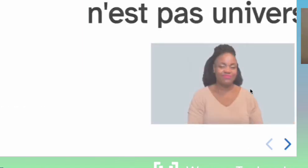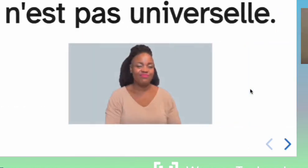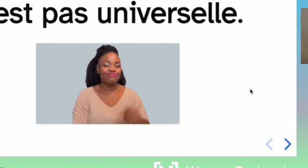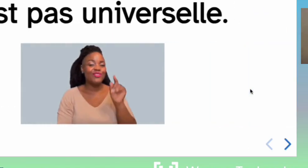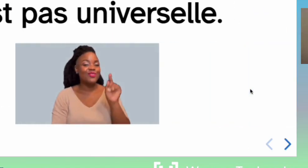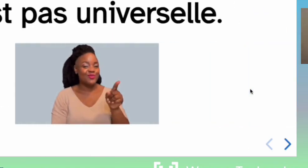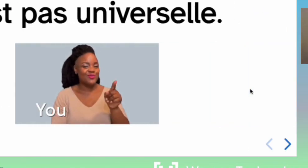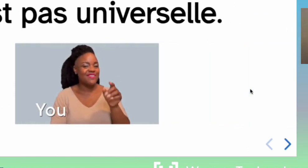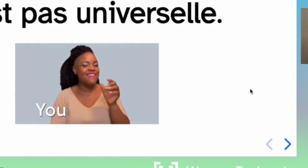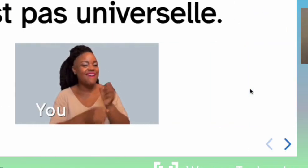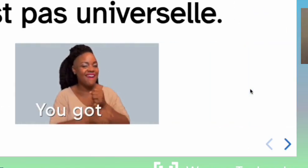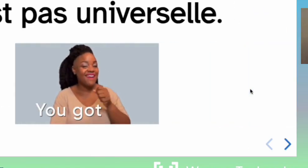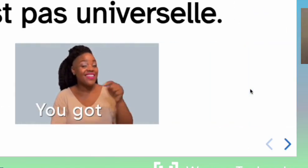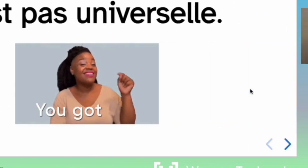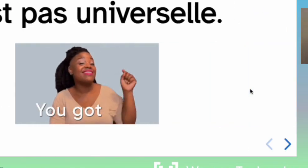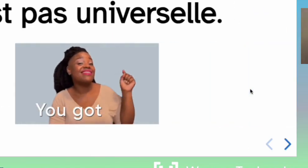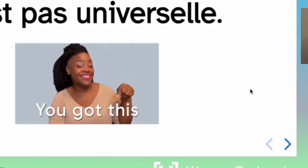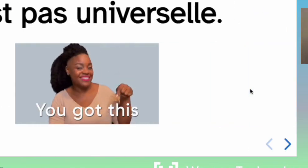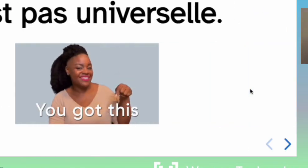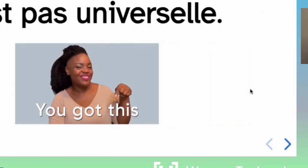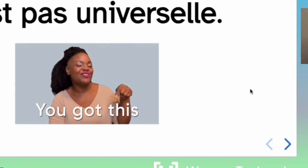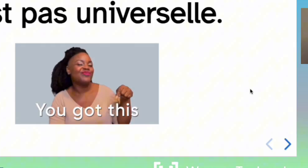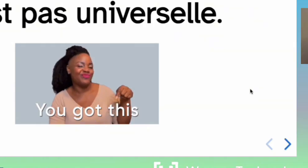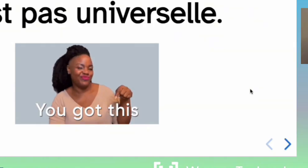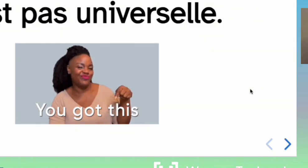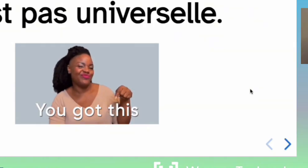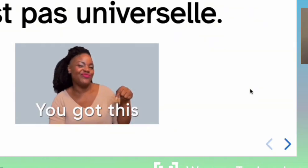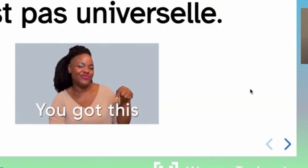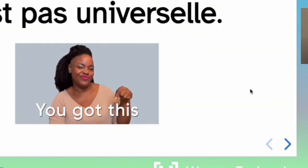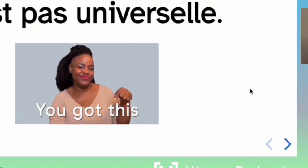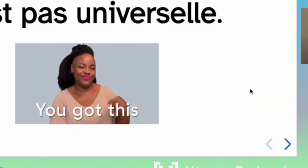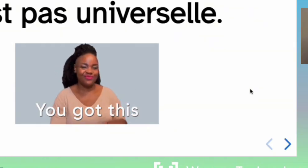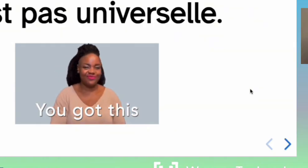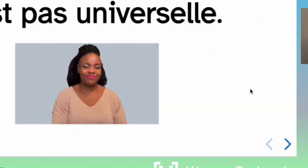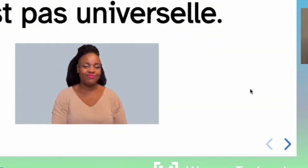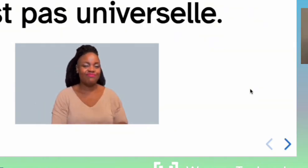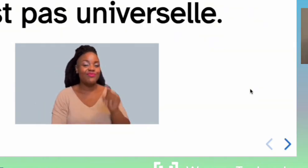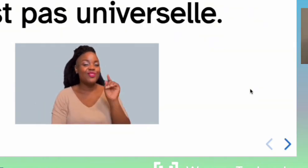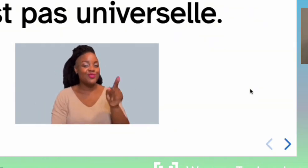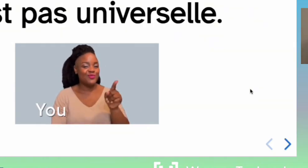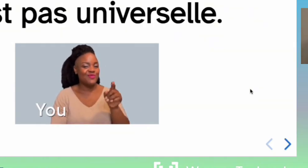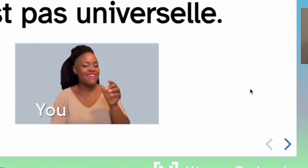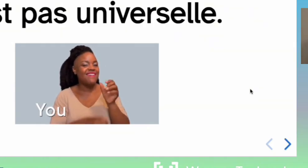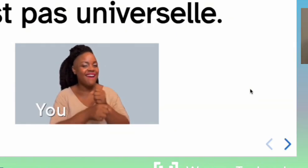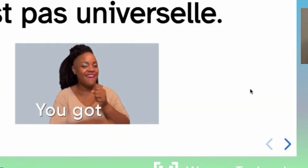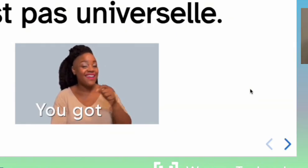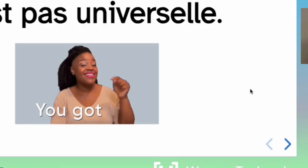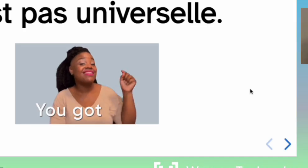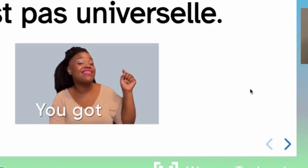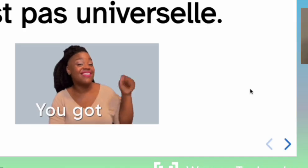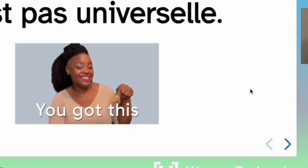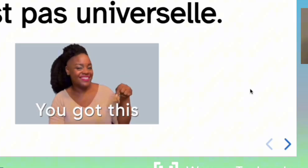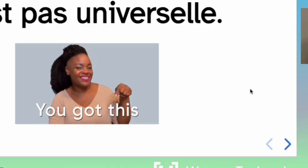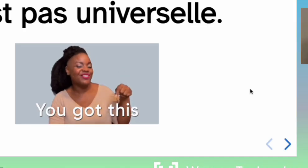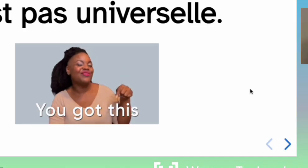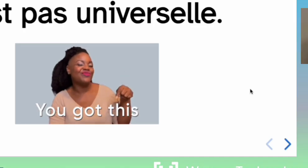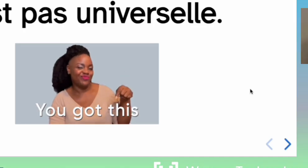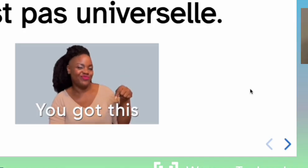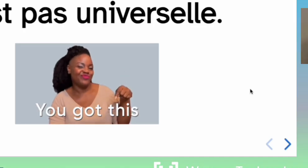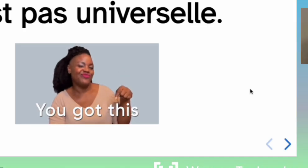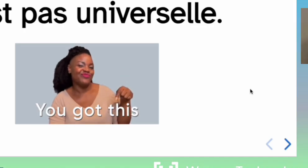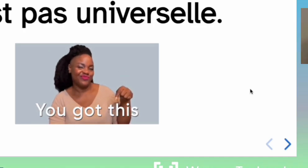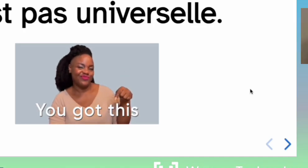dire que la langue des signes n'est pas universelle. Contrairement aux idées reçues, on pense que la langue des signes